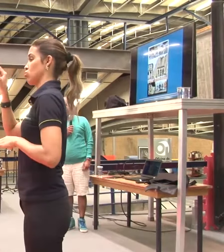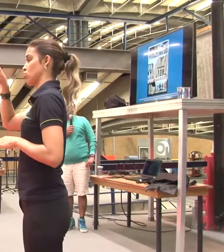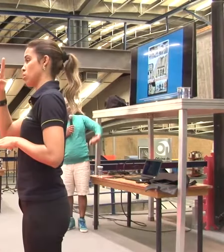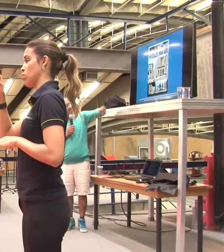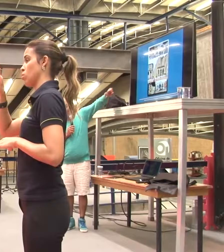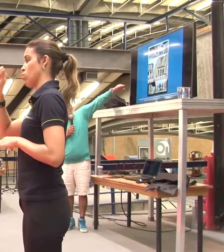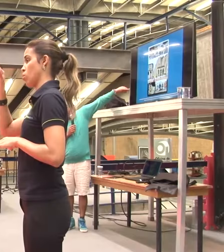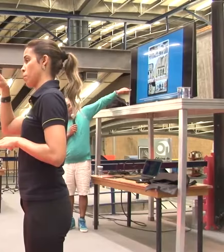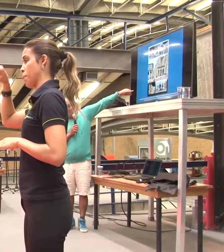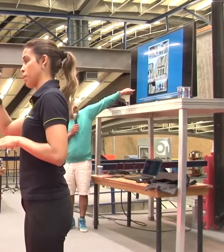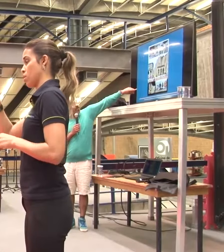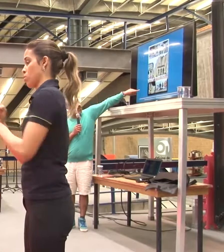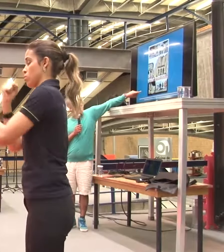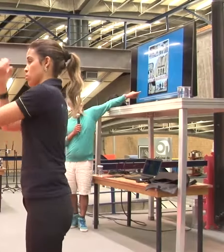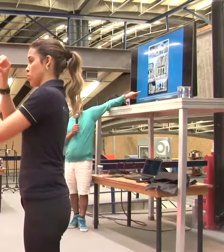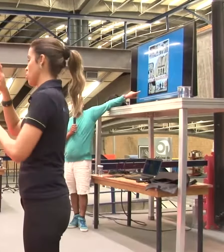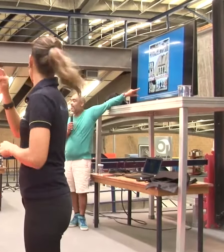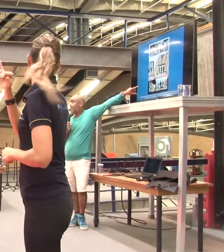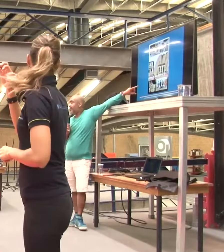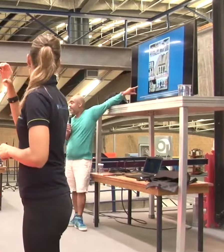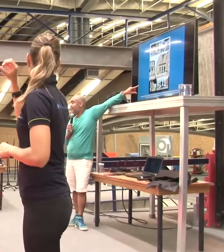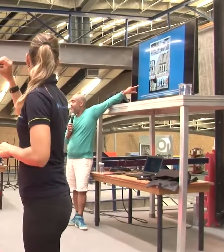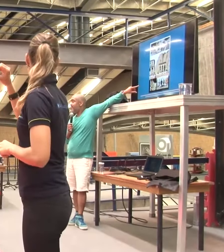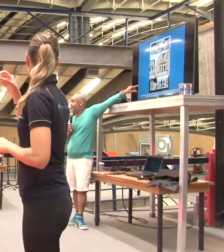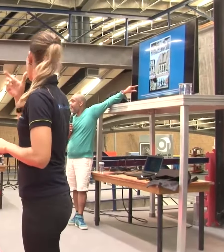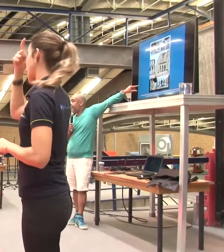o cortiço. A cara de Bertoleza aqui, né?